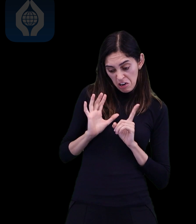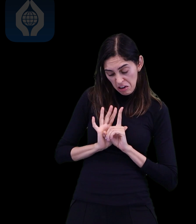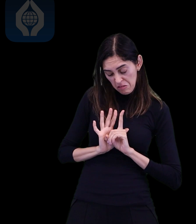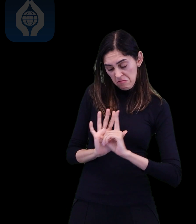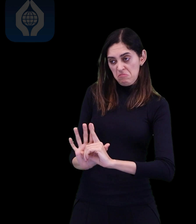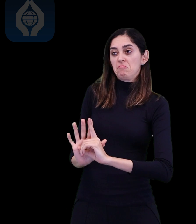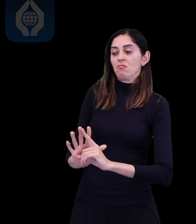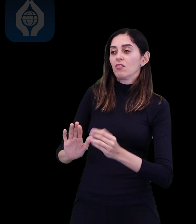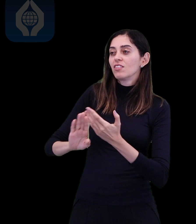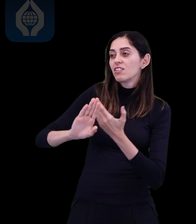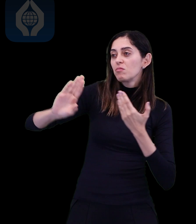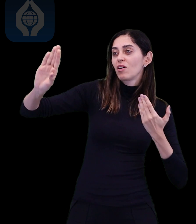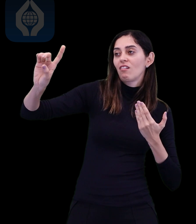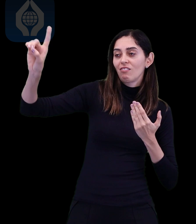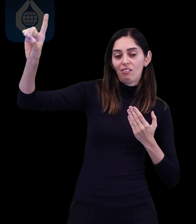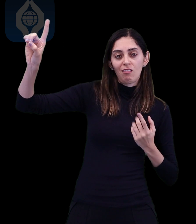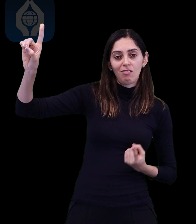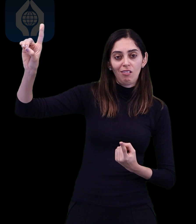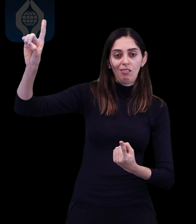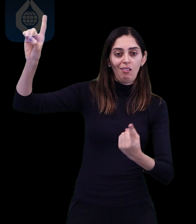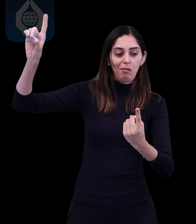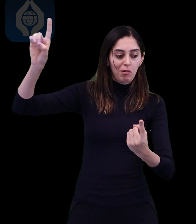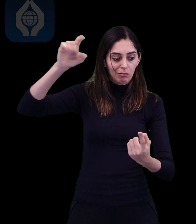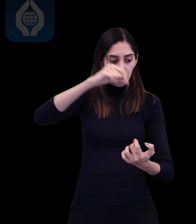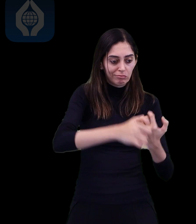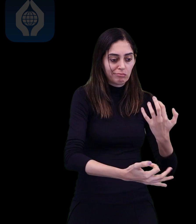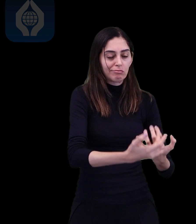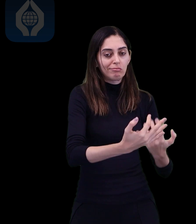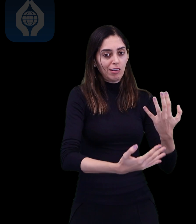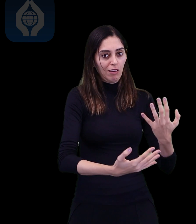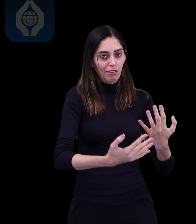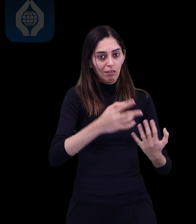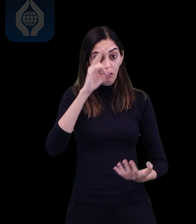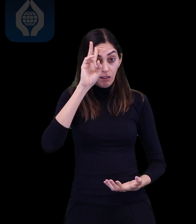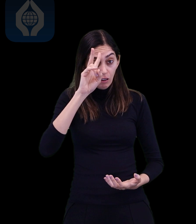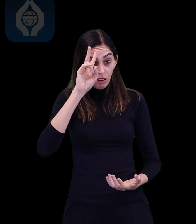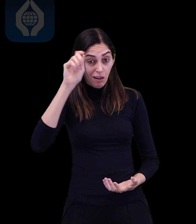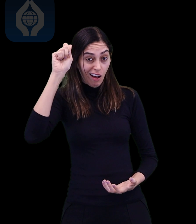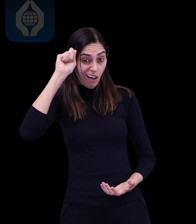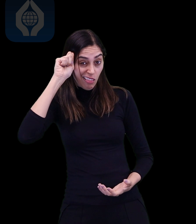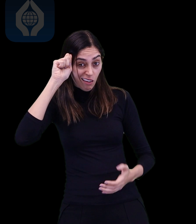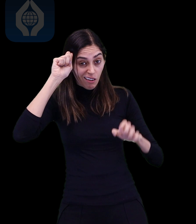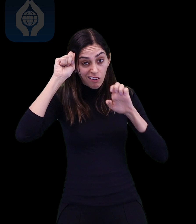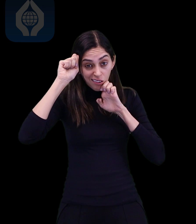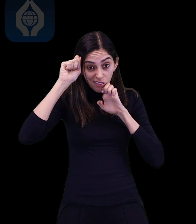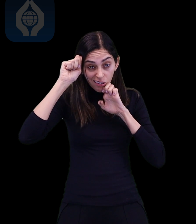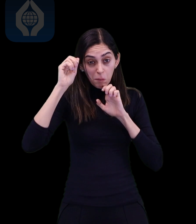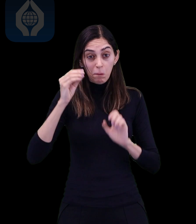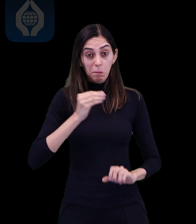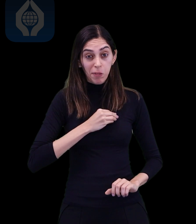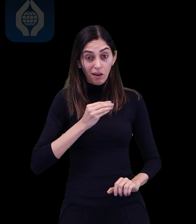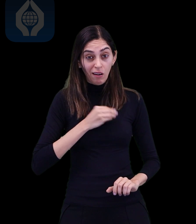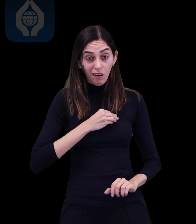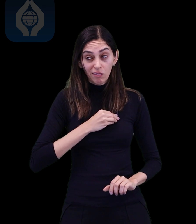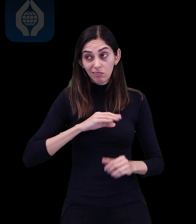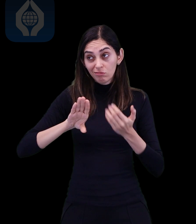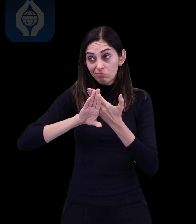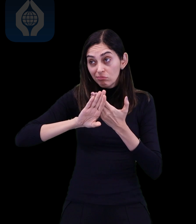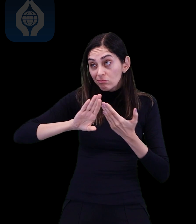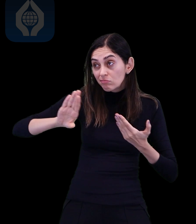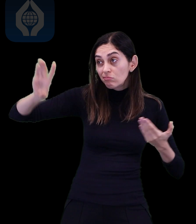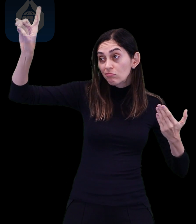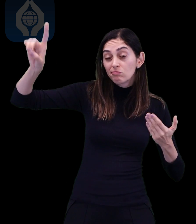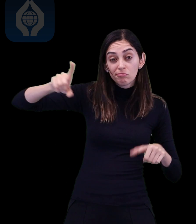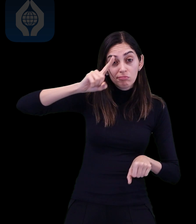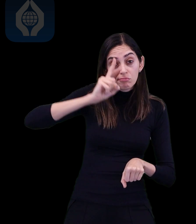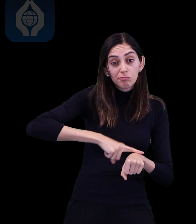sempre. Vocês se lembram de que quando Adão e Eva pecaram, foram imediatamente separados de Deus,